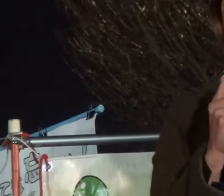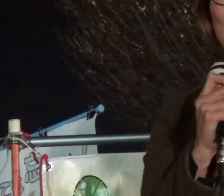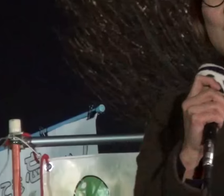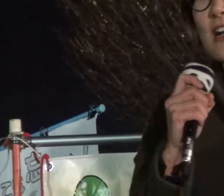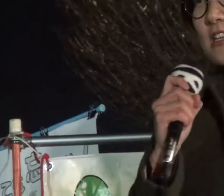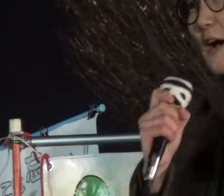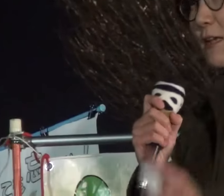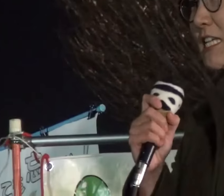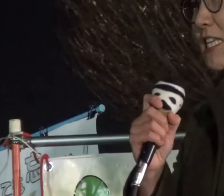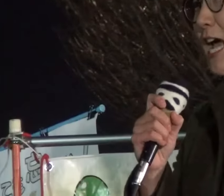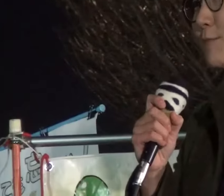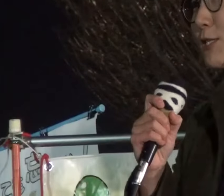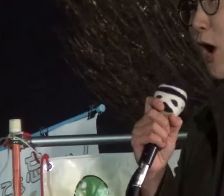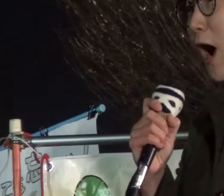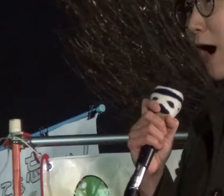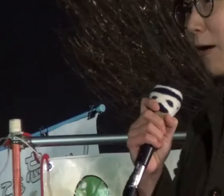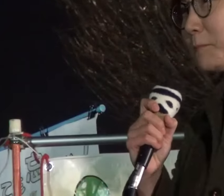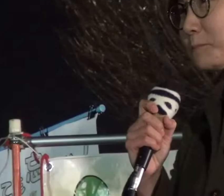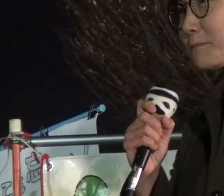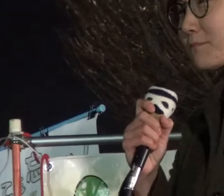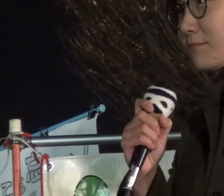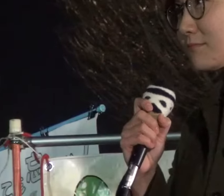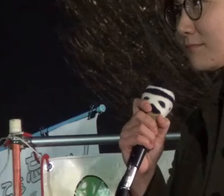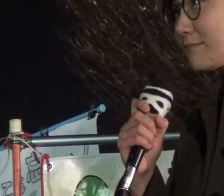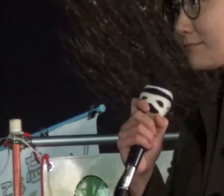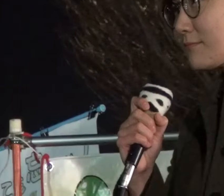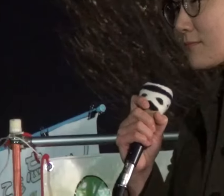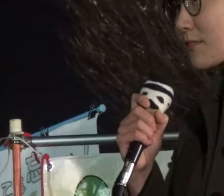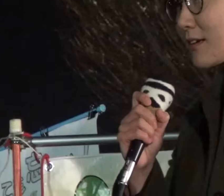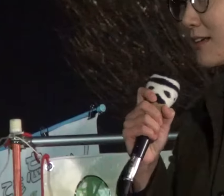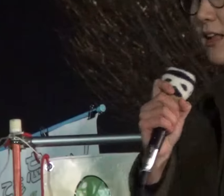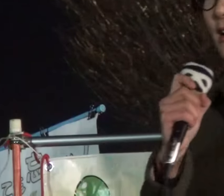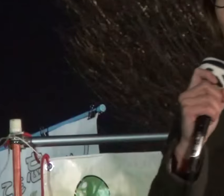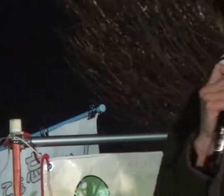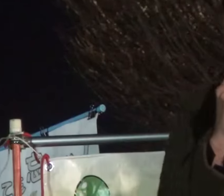も早くやめさせていきましょう。